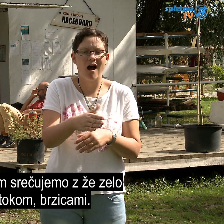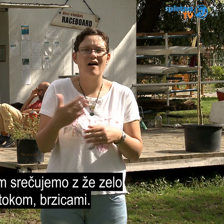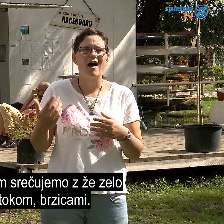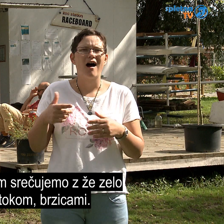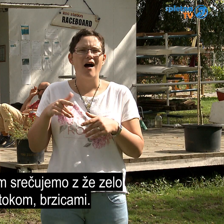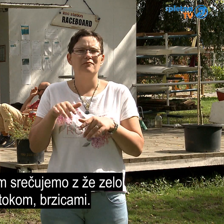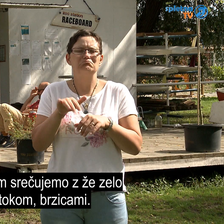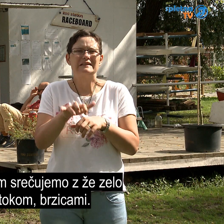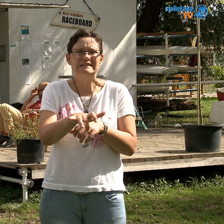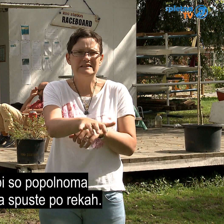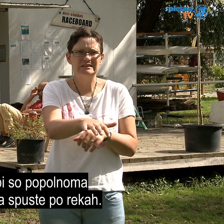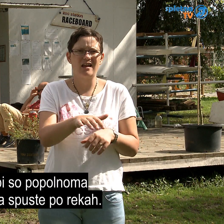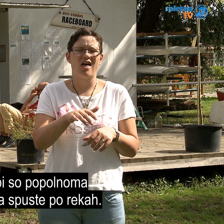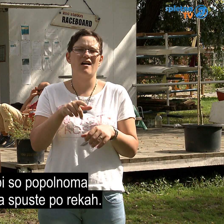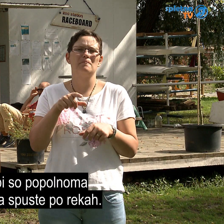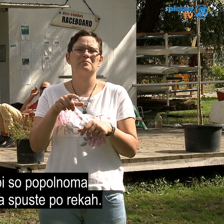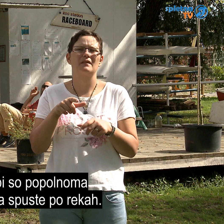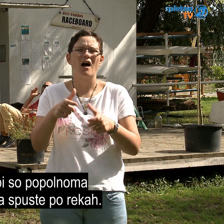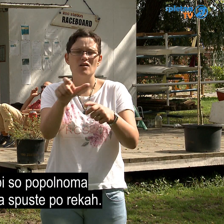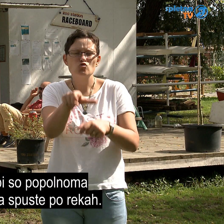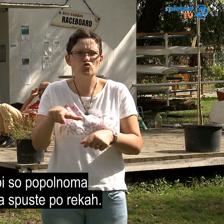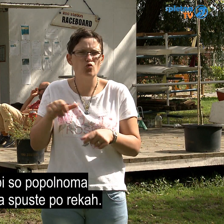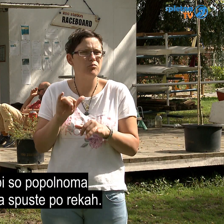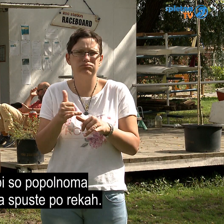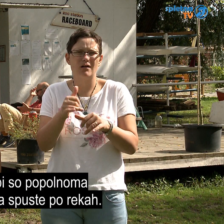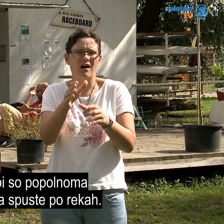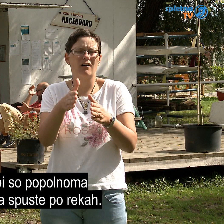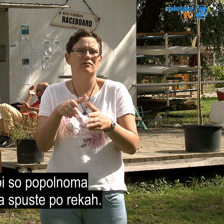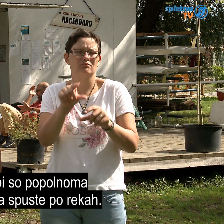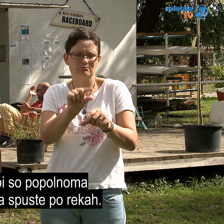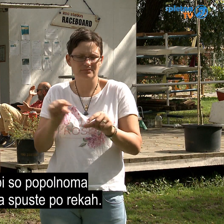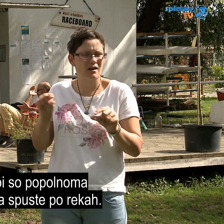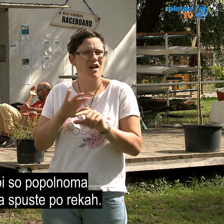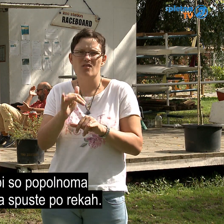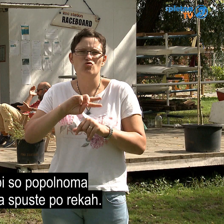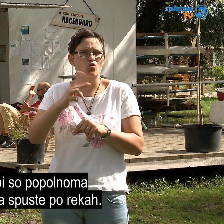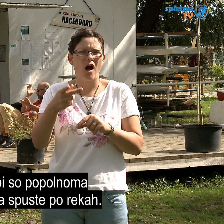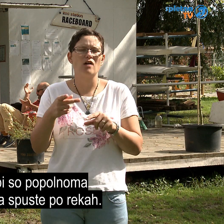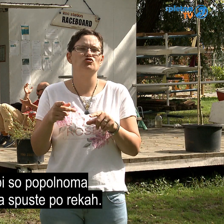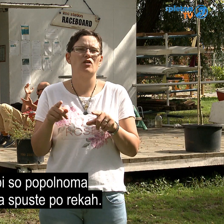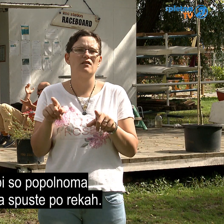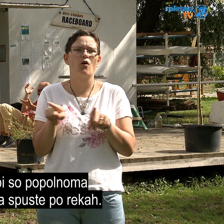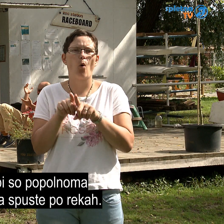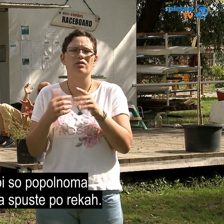brzicami, tudi supi so popolnoma drugačni za spuste po rekah.